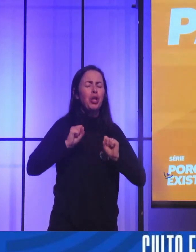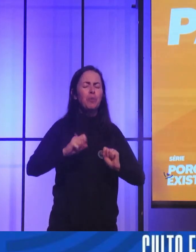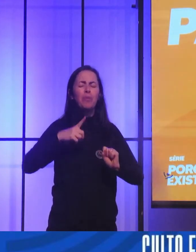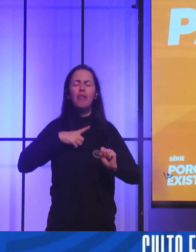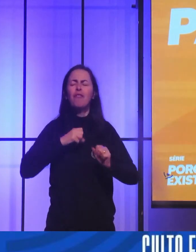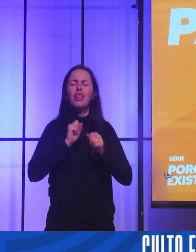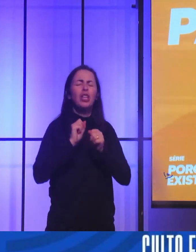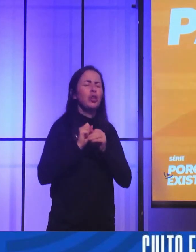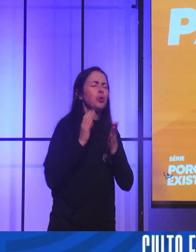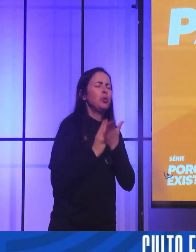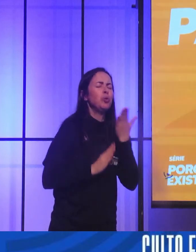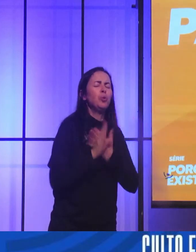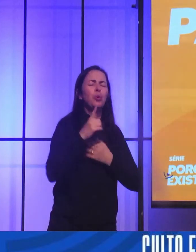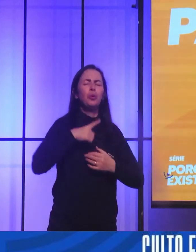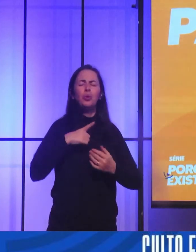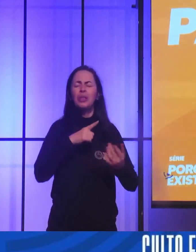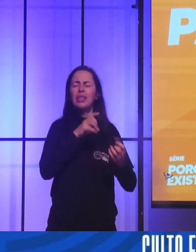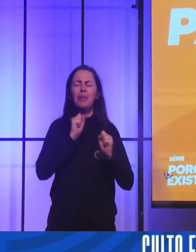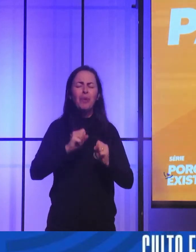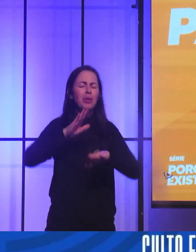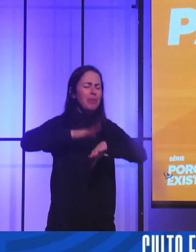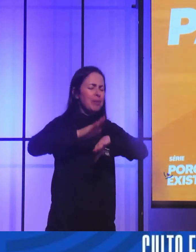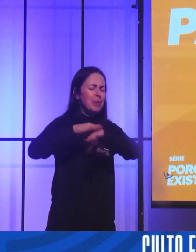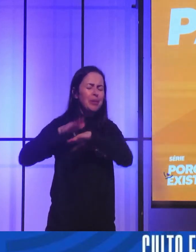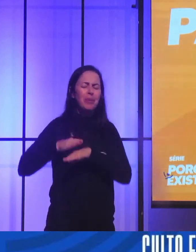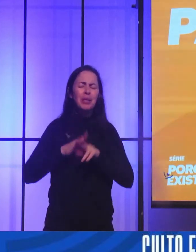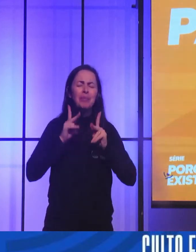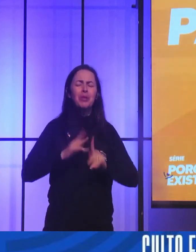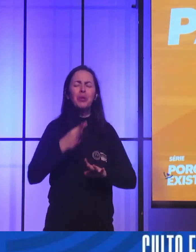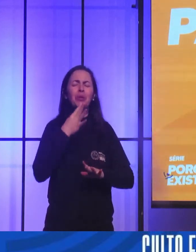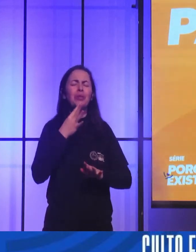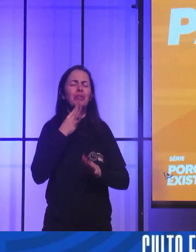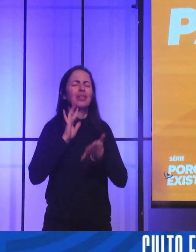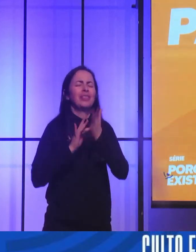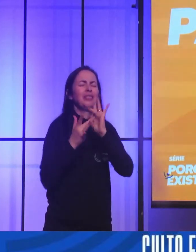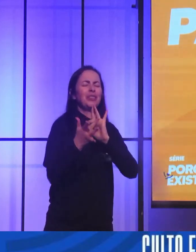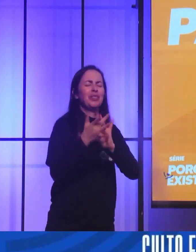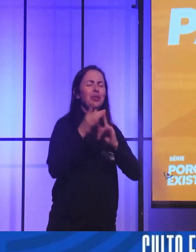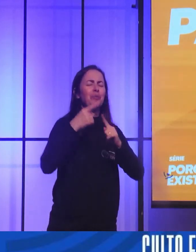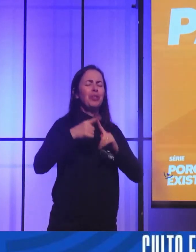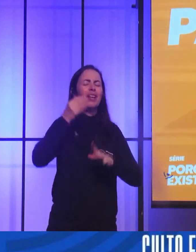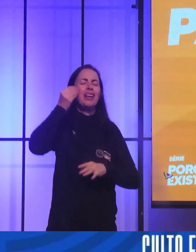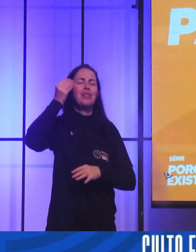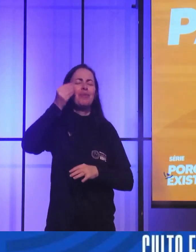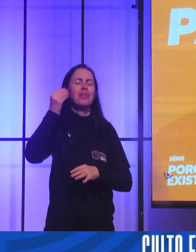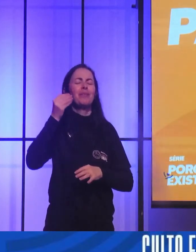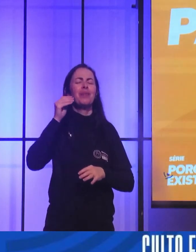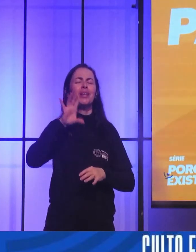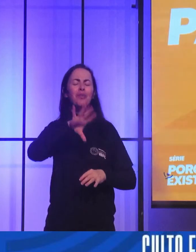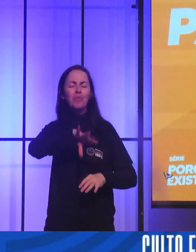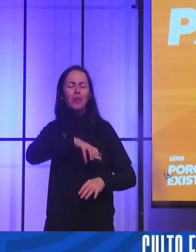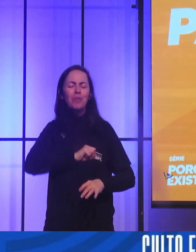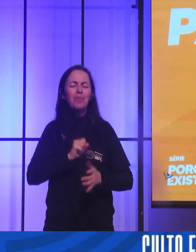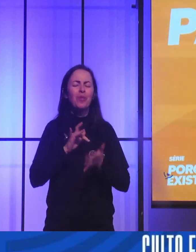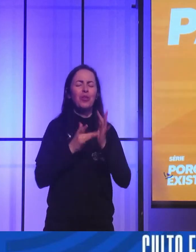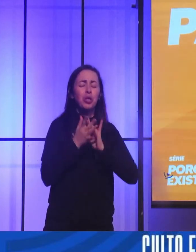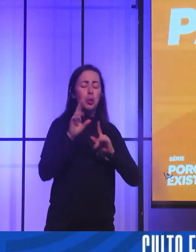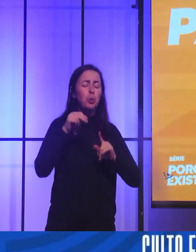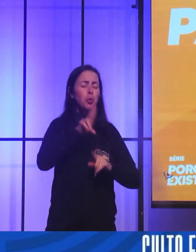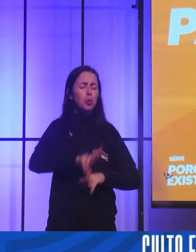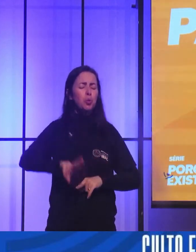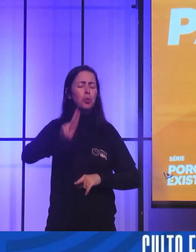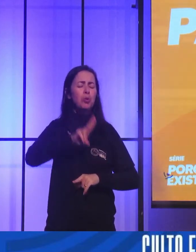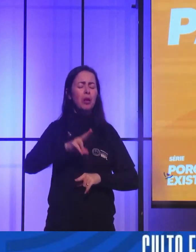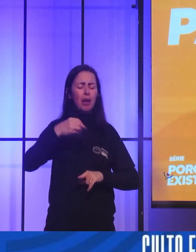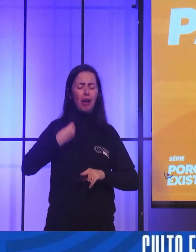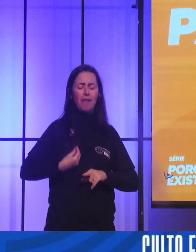alcance para que mais e mais pessoas conheçam a Ti e experimentem o Teu amor. Queremos ser instrumentos de Deus,